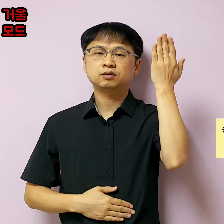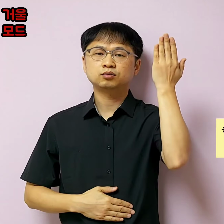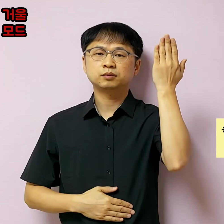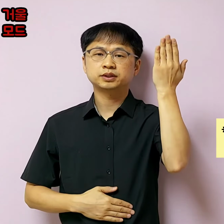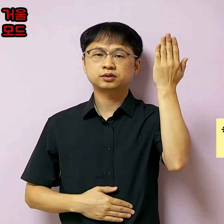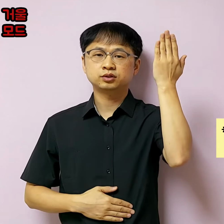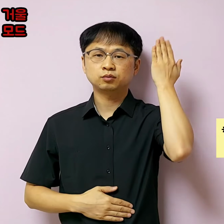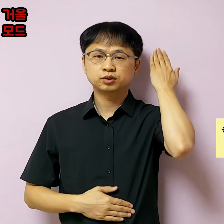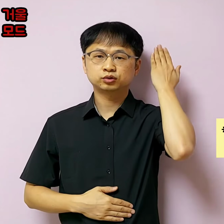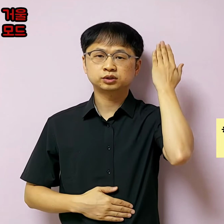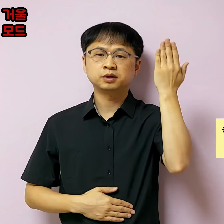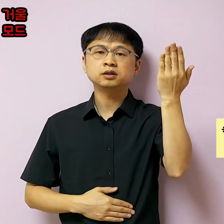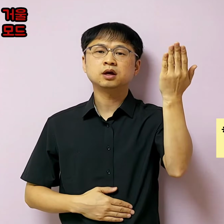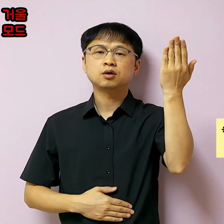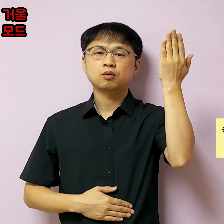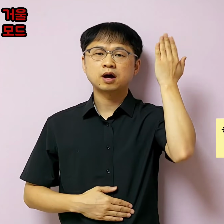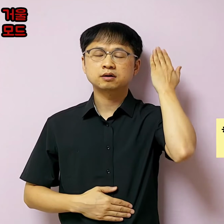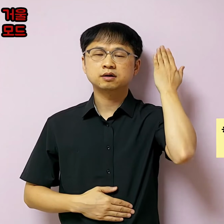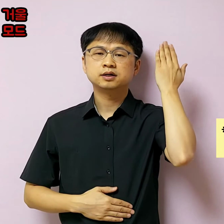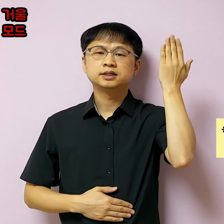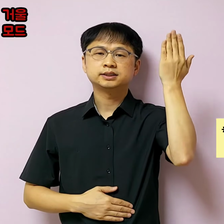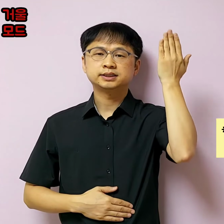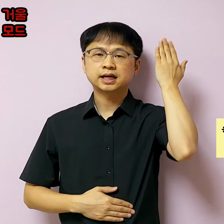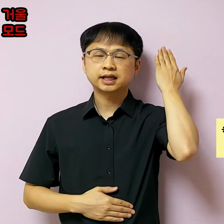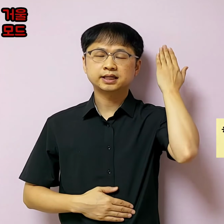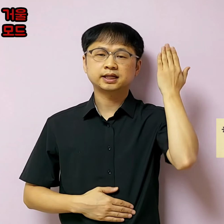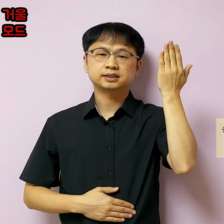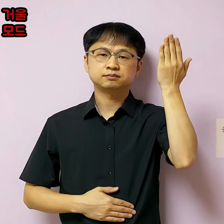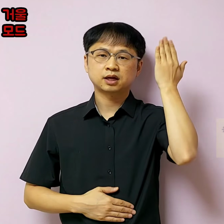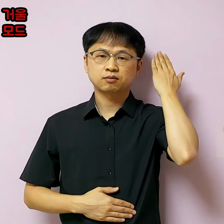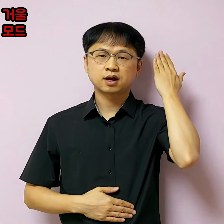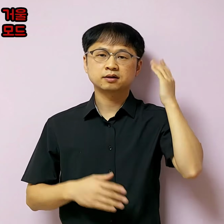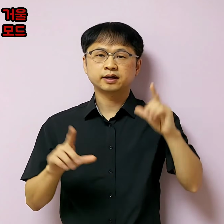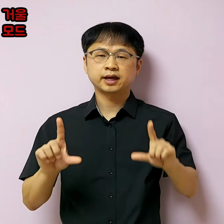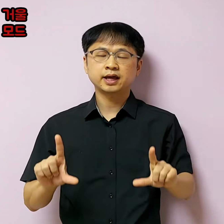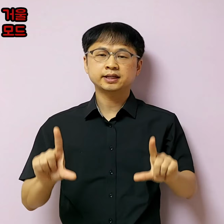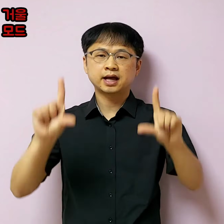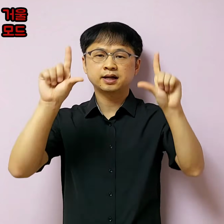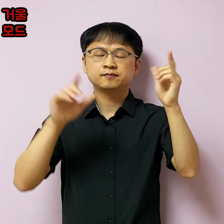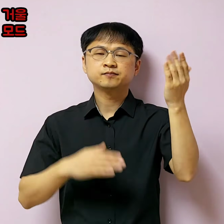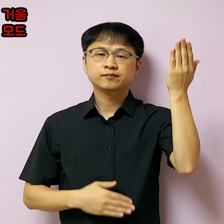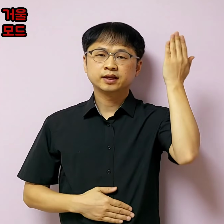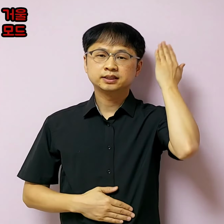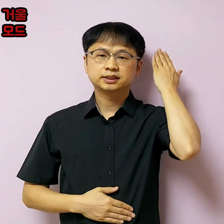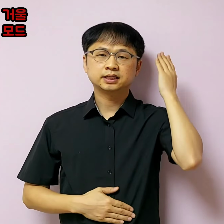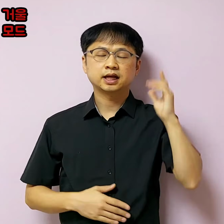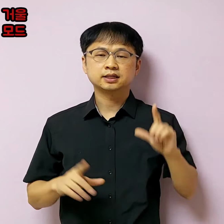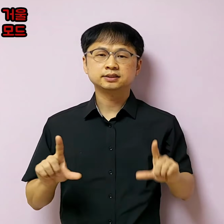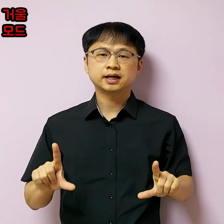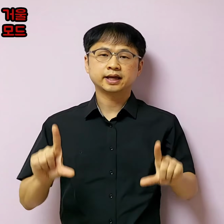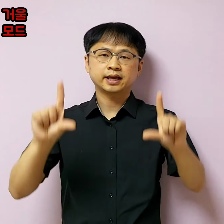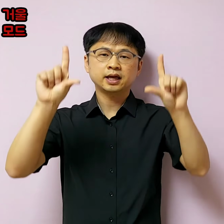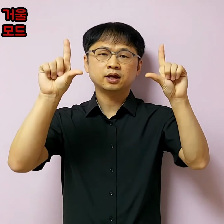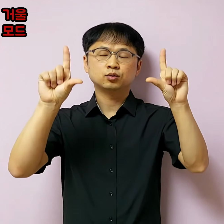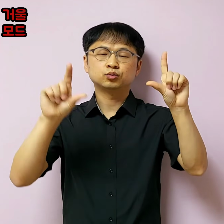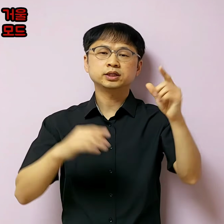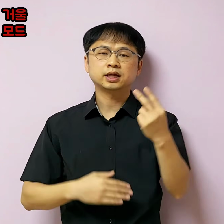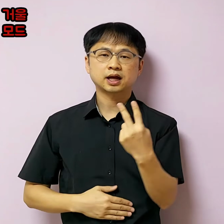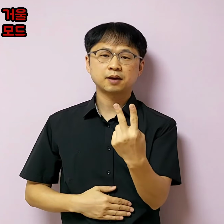얼굴 옆에서 뒤로 밀어주시면 과거, 지난 날이 되겠습니다. 과거의 날, 지난 날, 그날의 우리는 아까